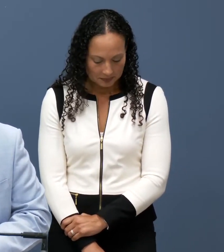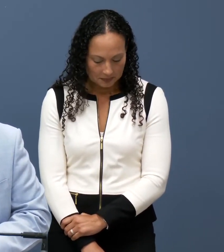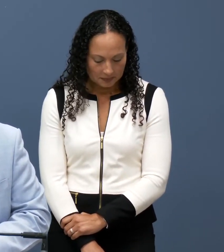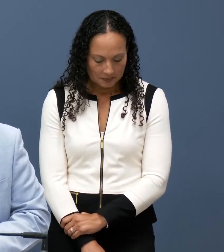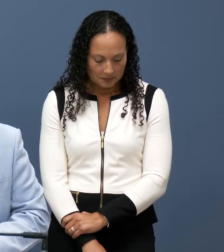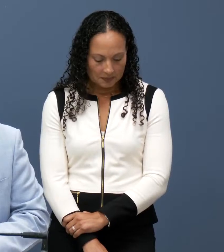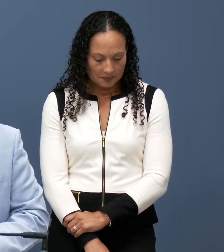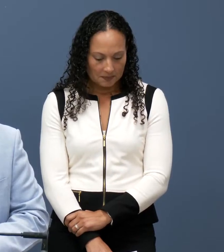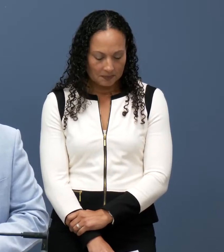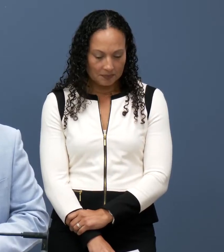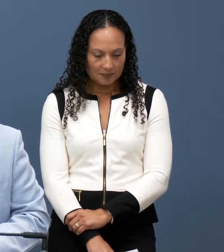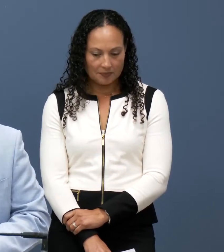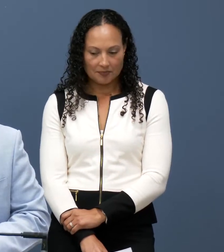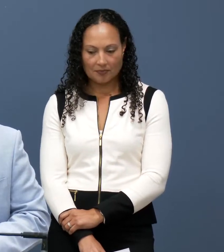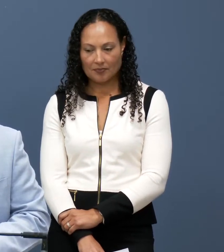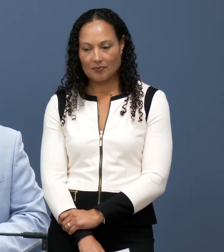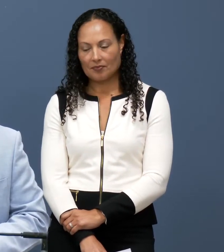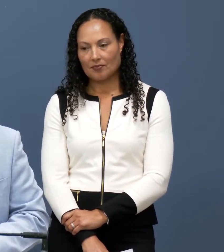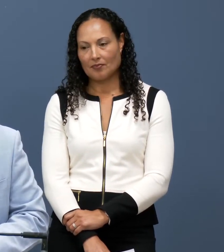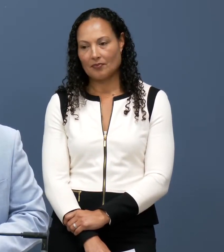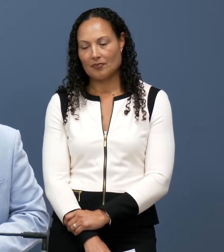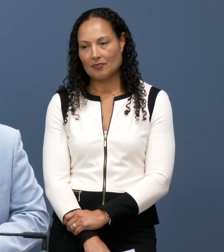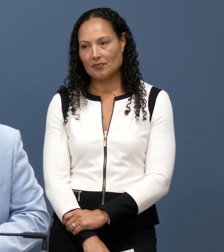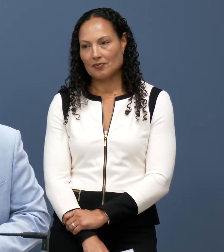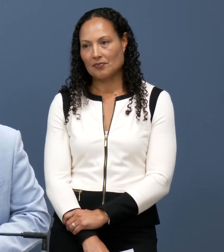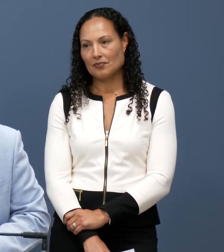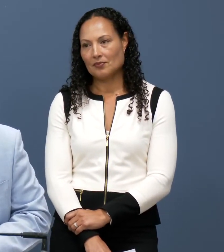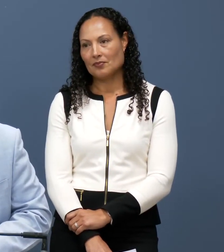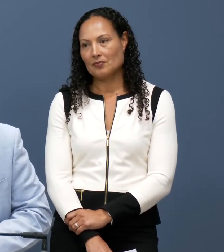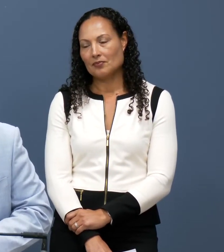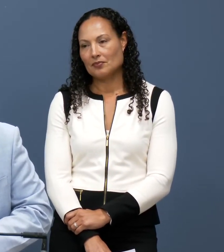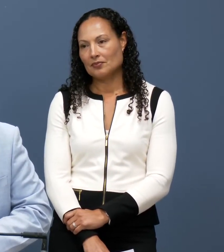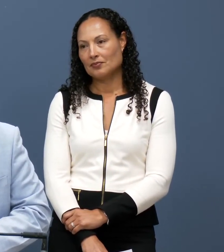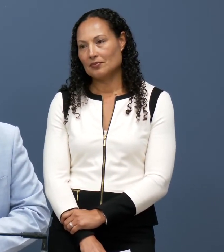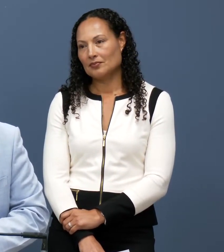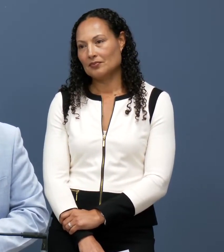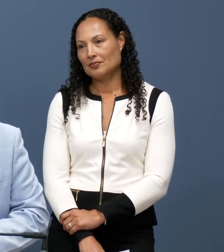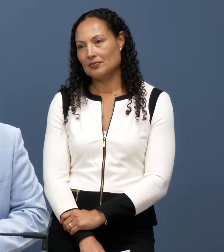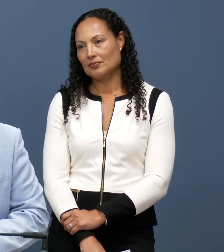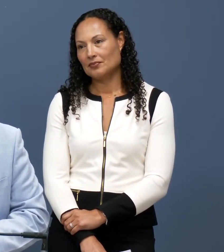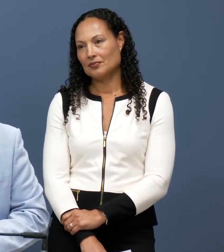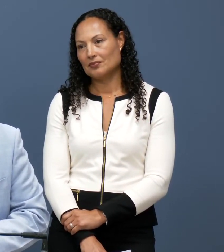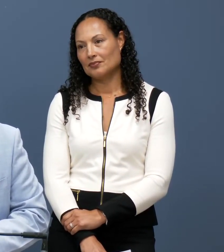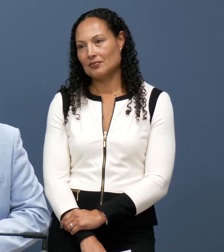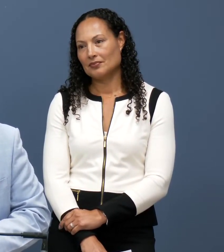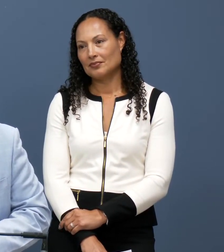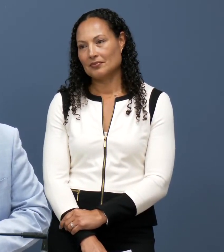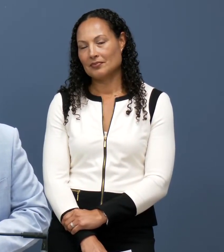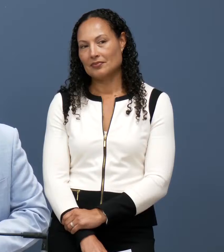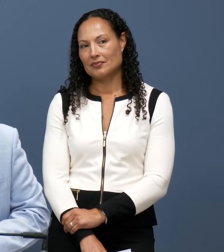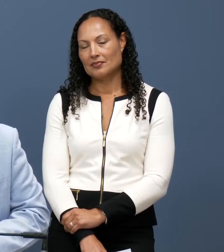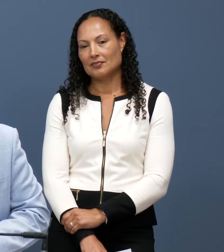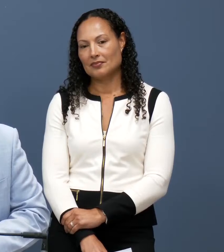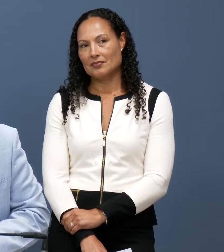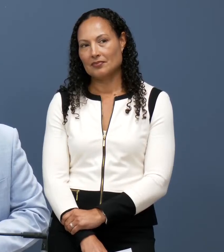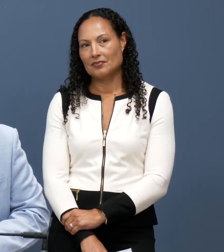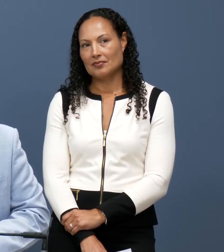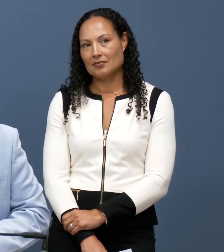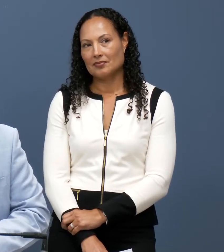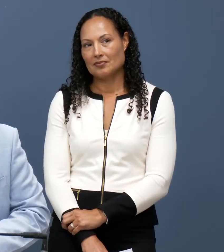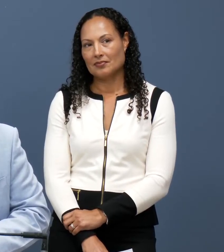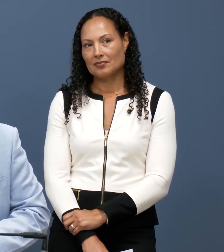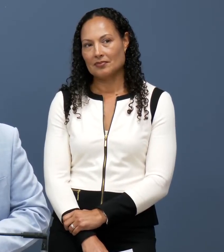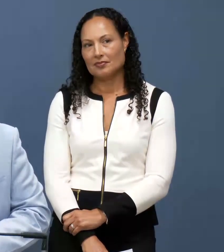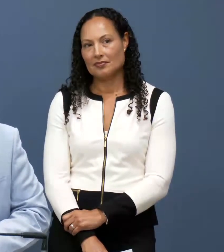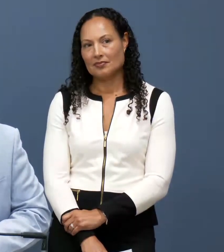49.7% អានិតិជនអាយុក្រោម18ឆ្នាំថយចុះ 37% អាយុ55ឆ្នាំដល់64ឆ្នាំថយចុះ